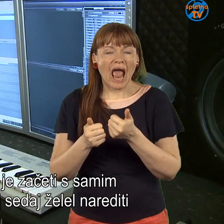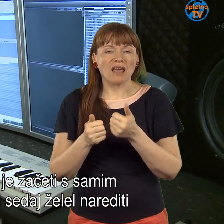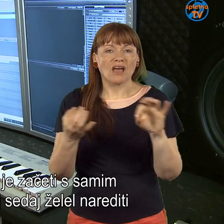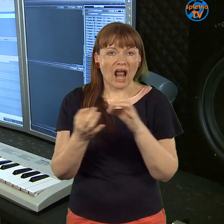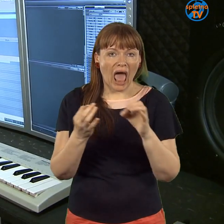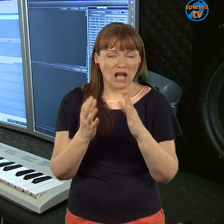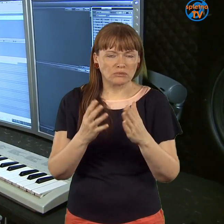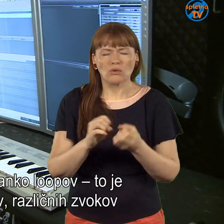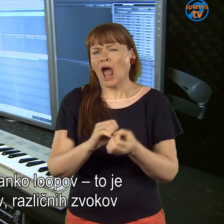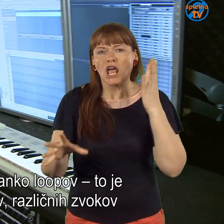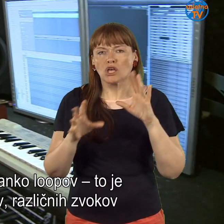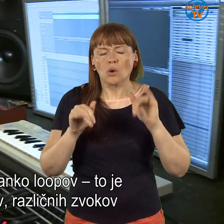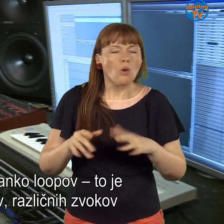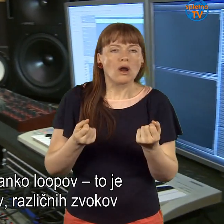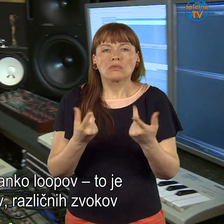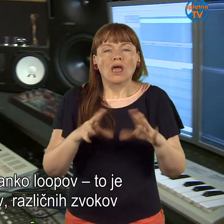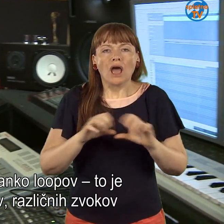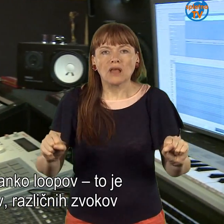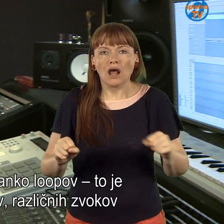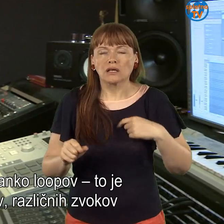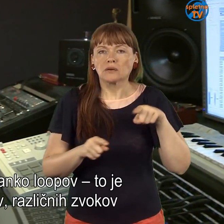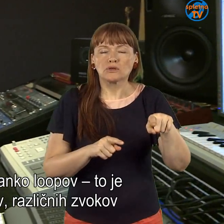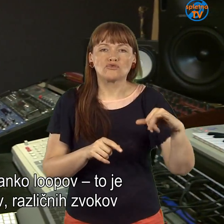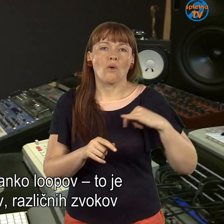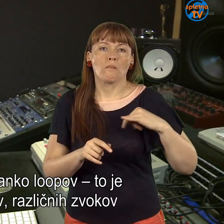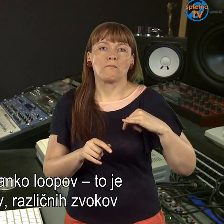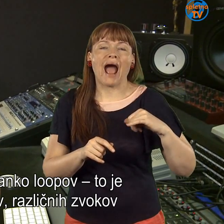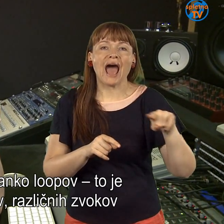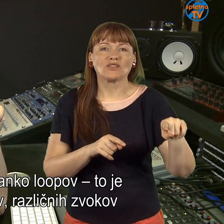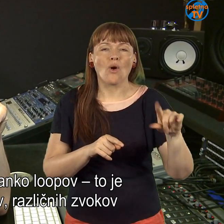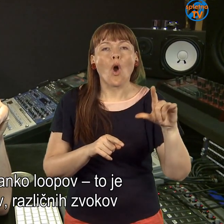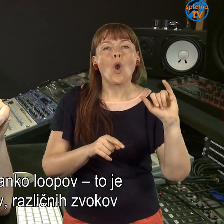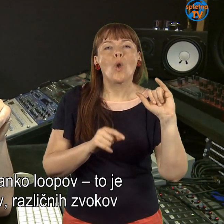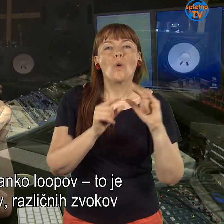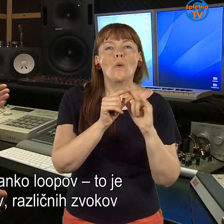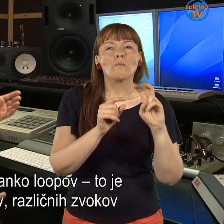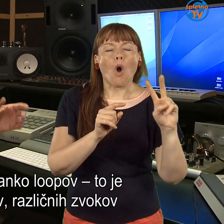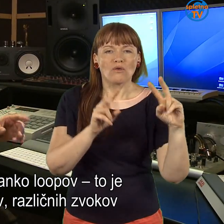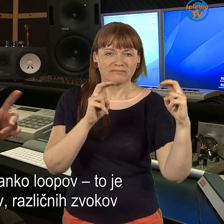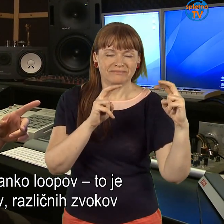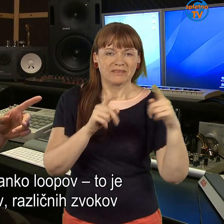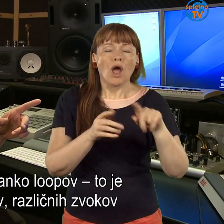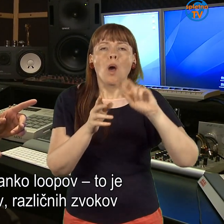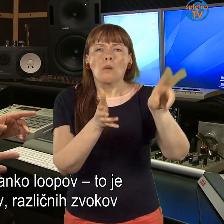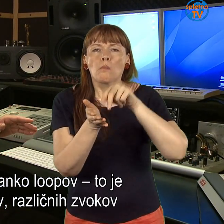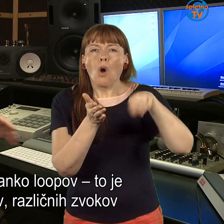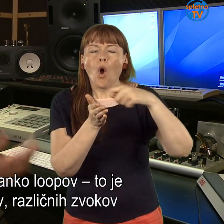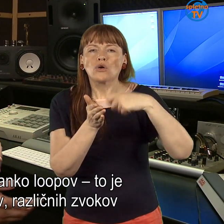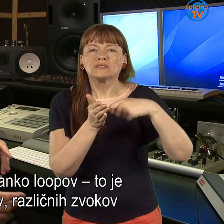zdaj na hitro, moram nekaj narediti, bi šel v banko loopov. Loopi so v bistvu